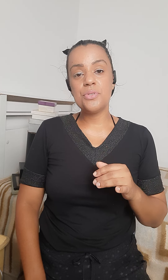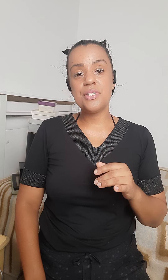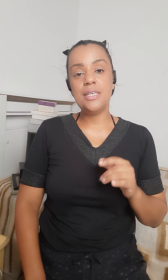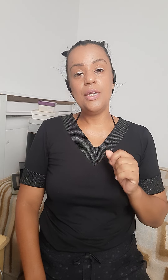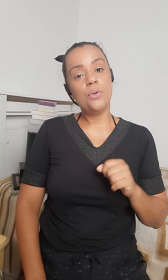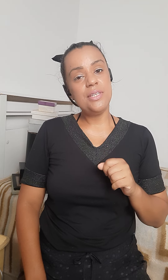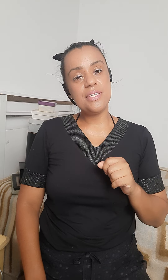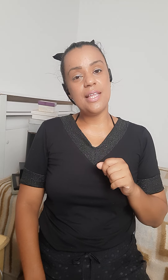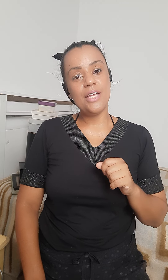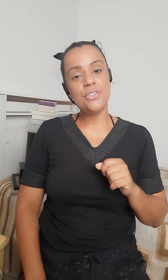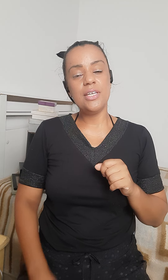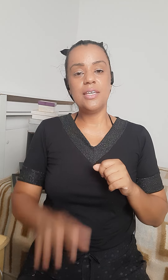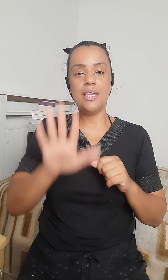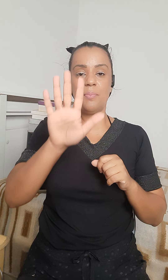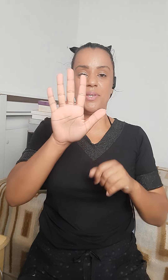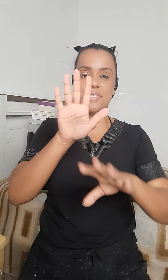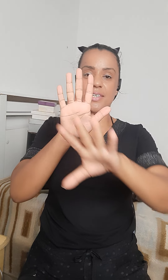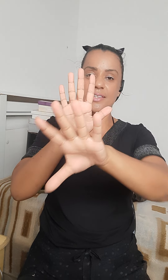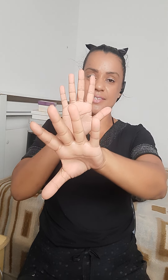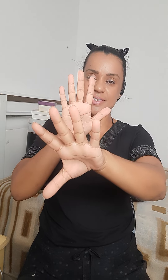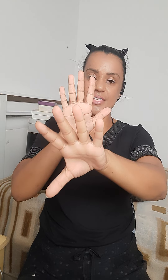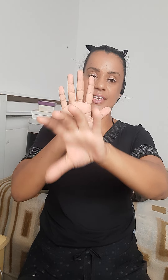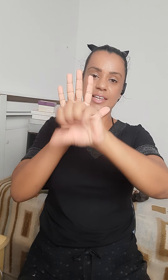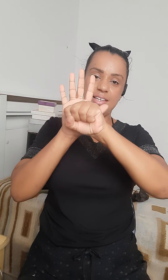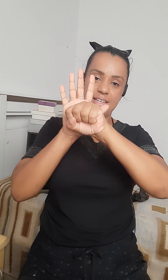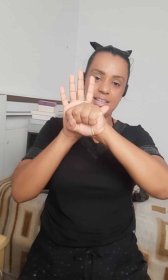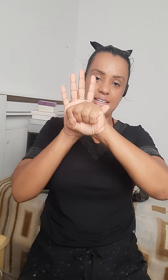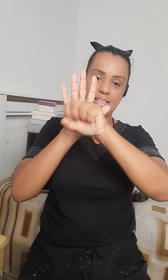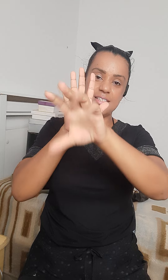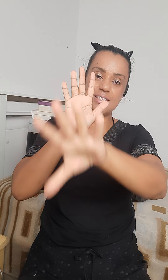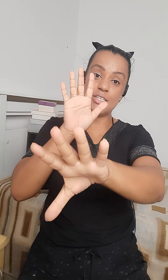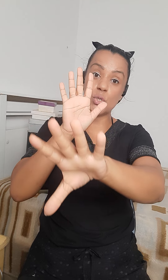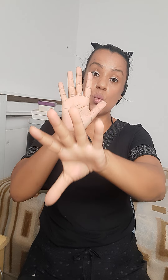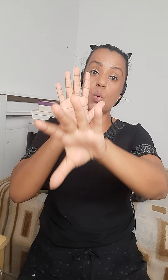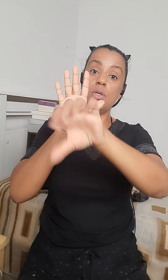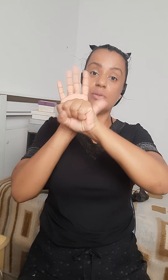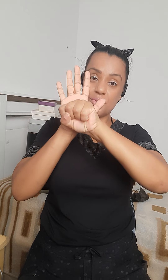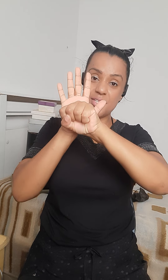vimos iconicidade, né? Que representa assim, né? Sinais icônicos, né?